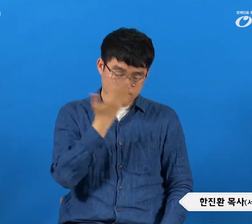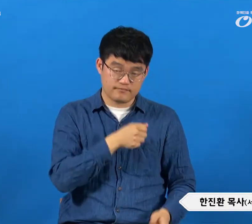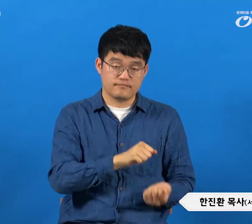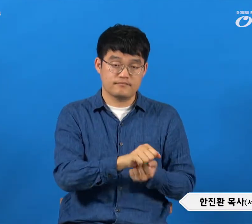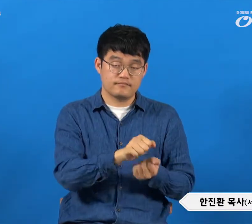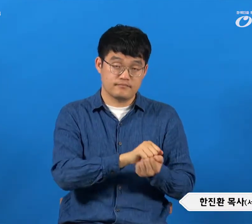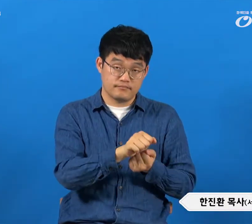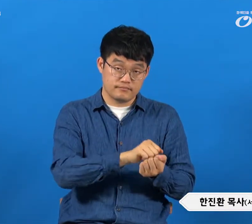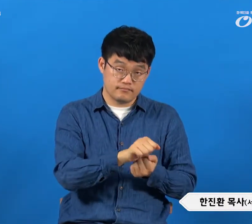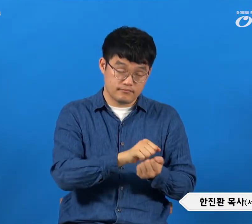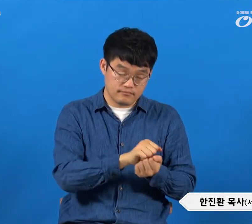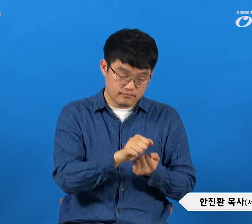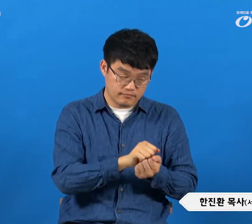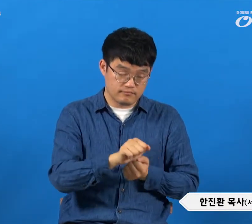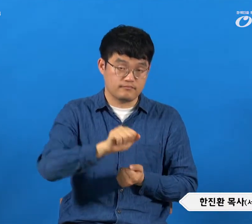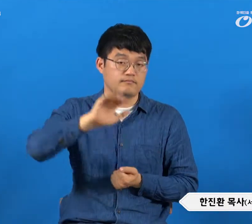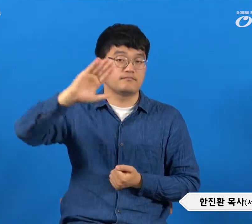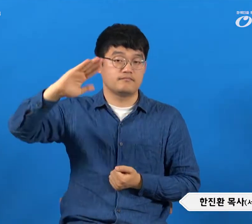받은 것입니다.